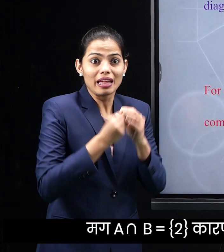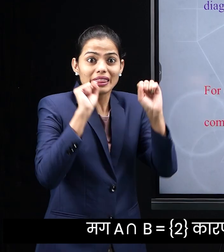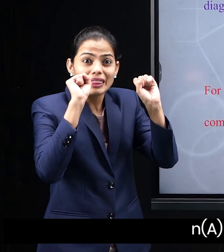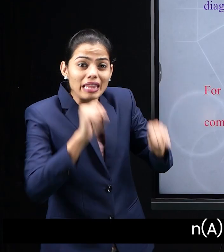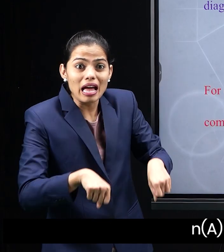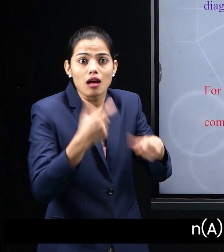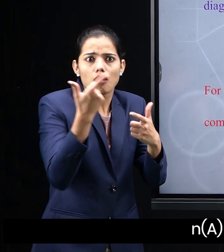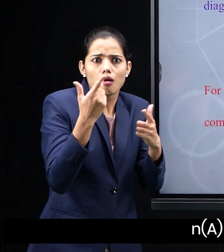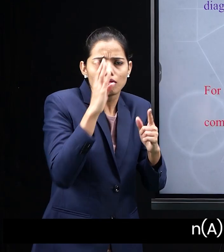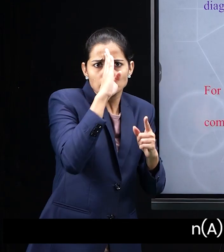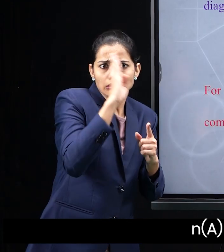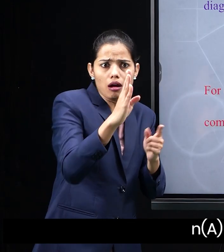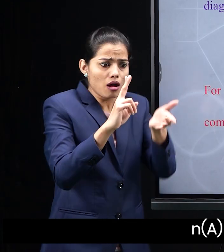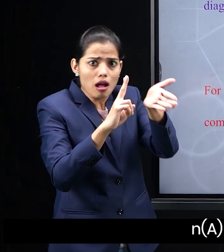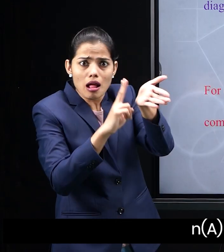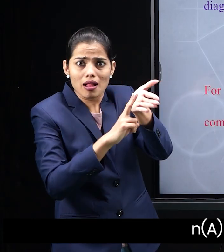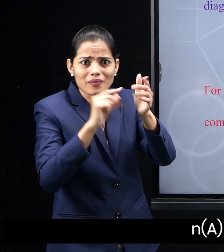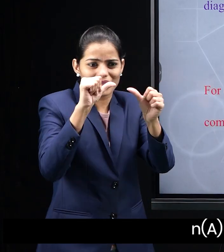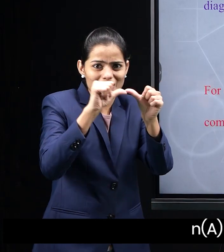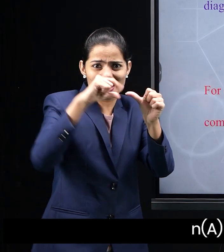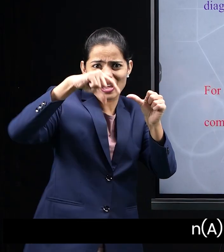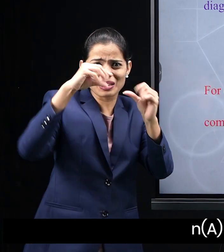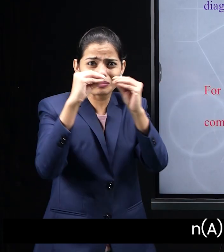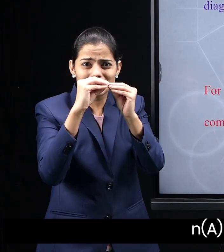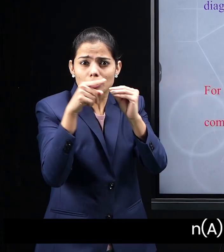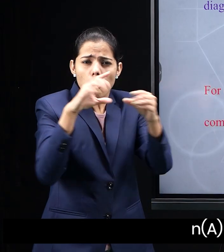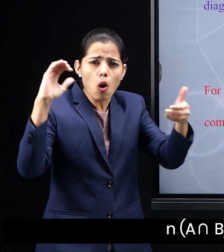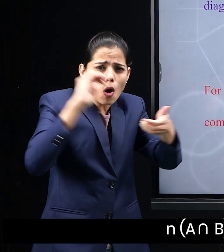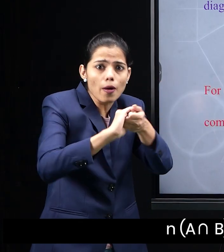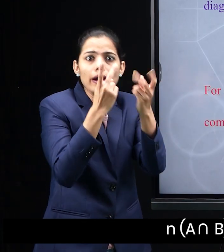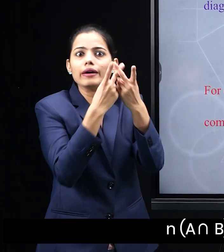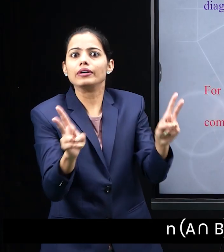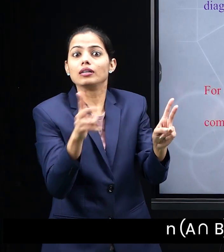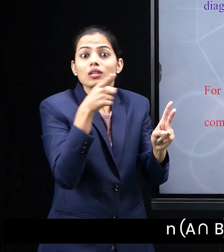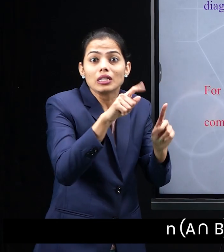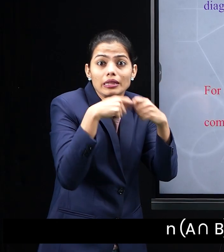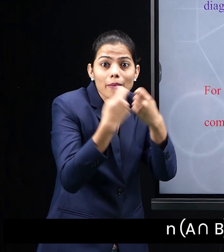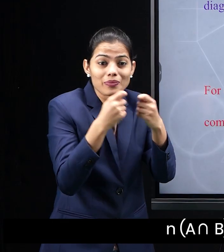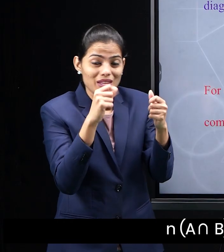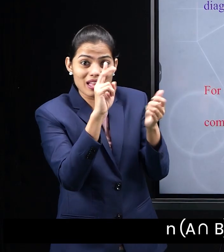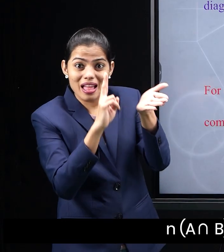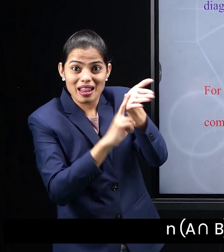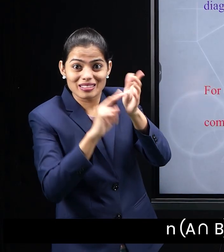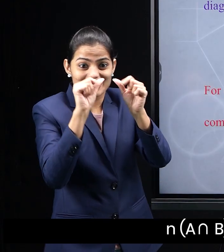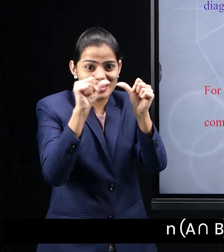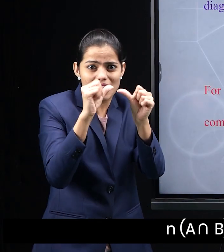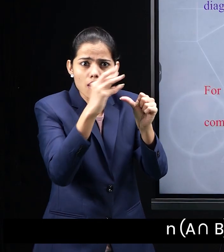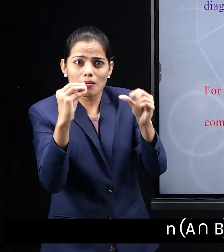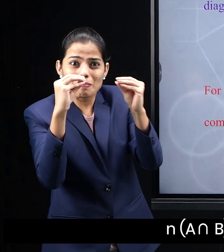आहे. N A आणि N B च्या दृष्टीने आपण N A इंटरसेक्शन B ठरवू शकतो का? हे